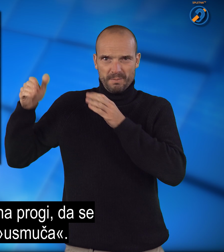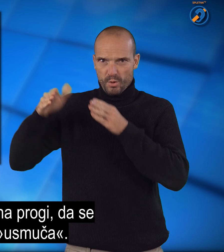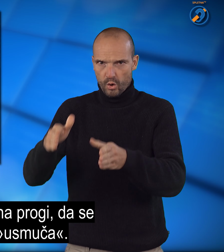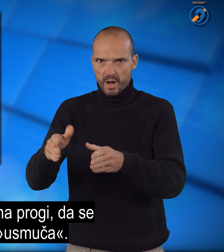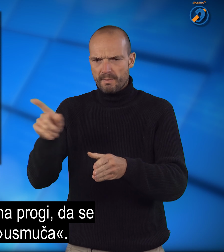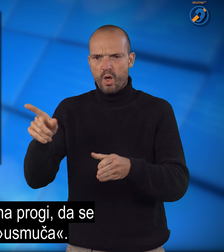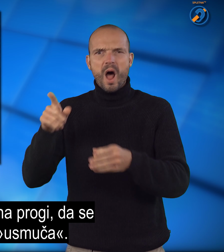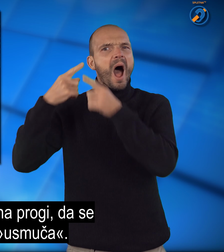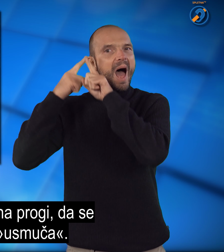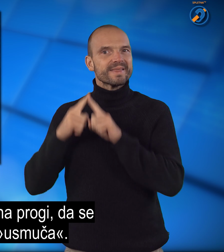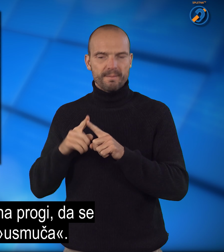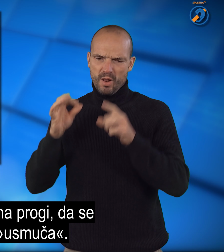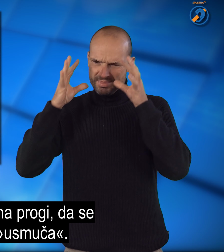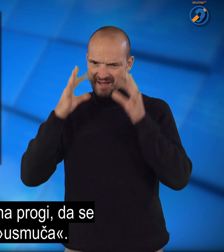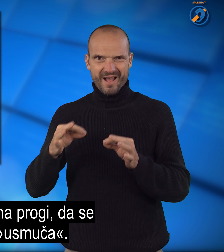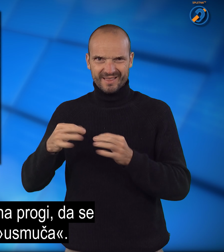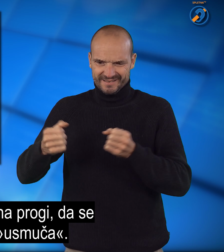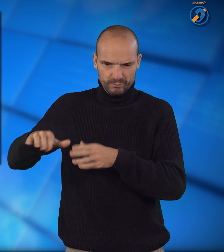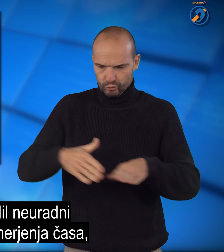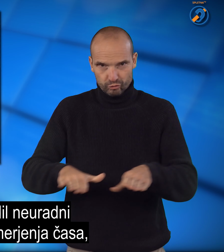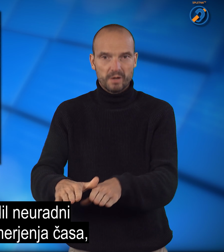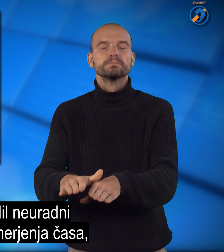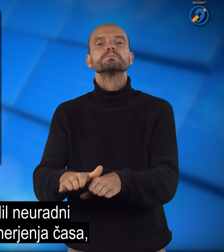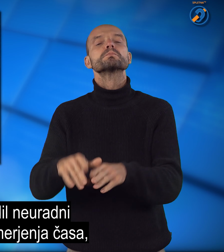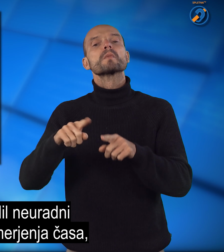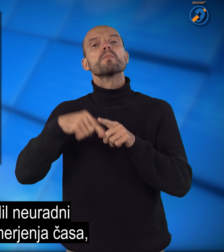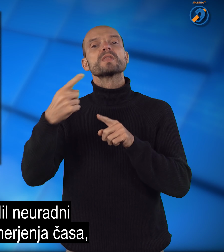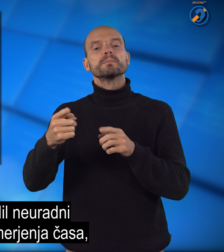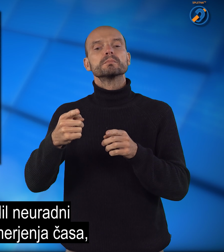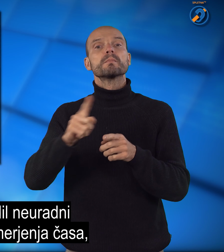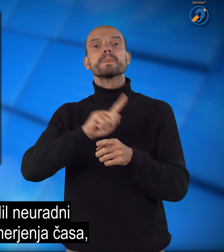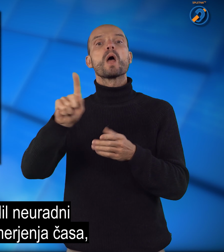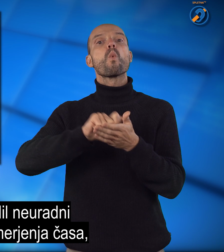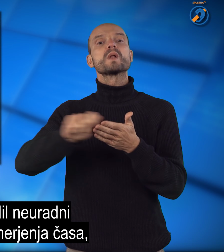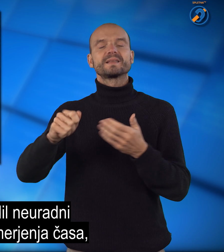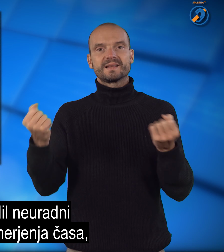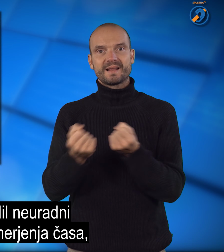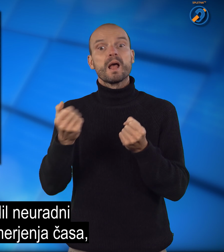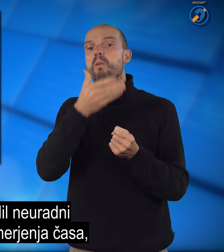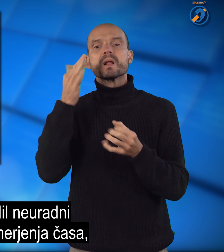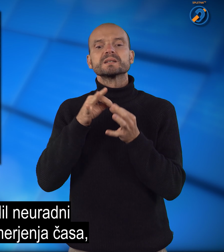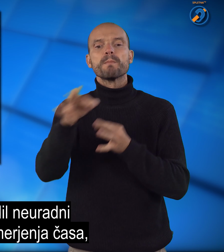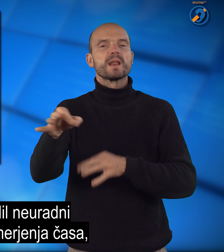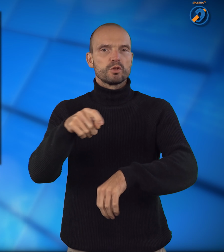Anja malo usmučala. Nato je sledil neuradni trening, brez merjenja časa,